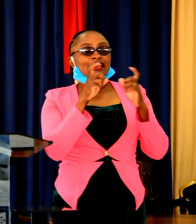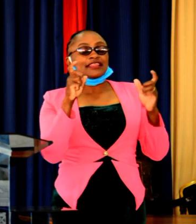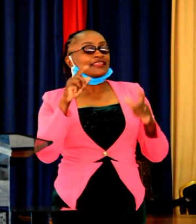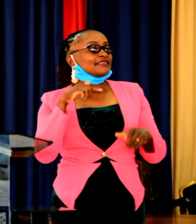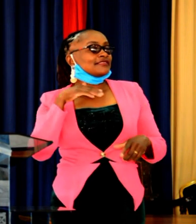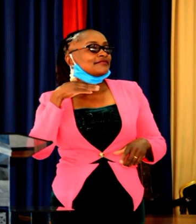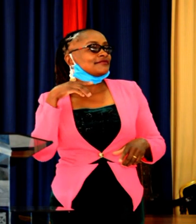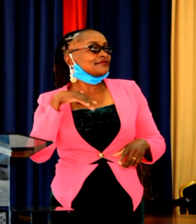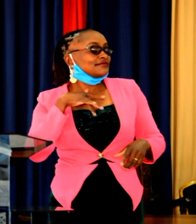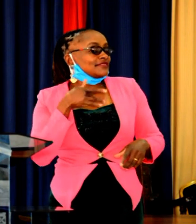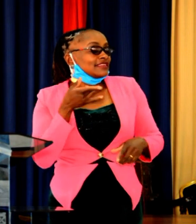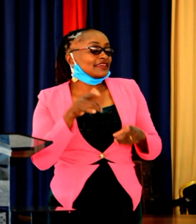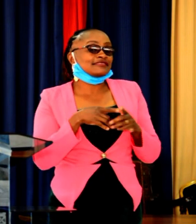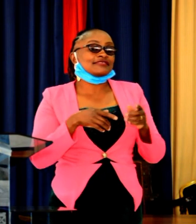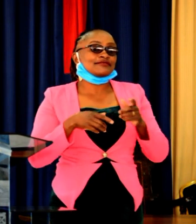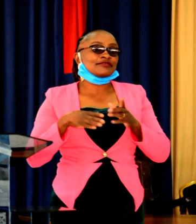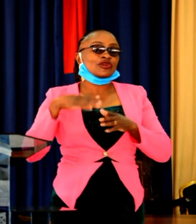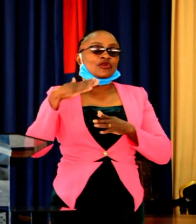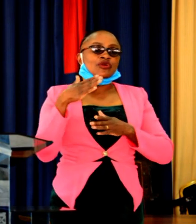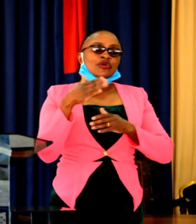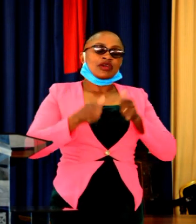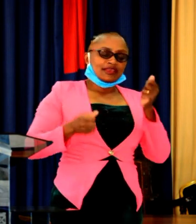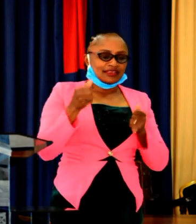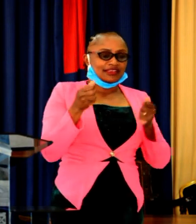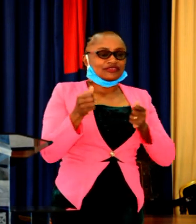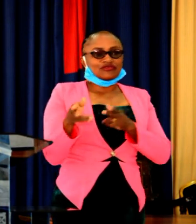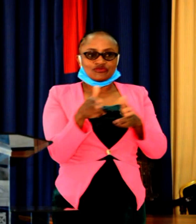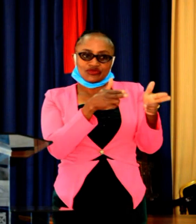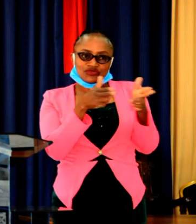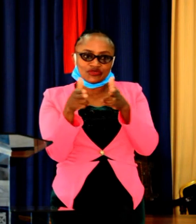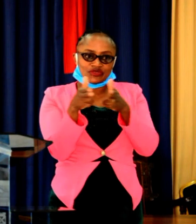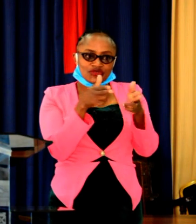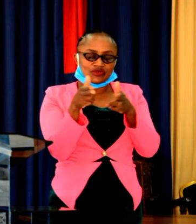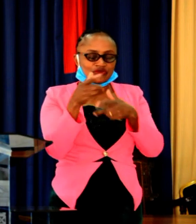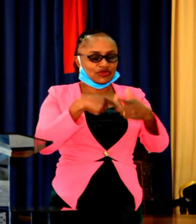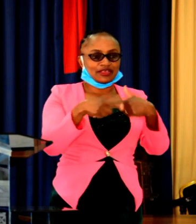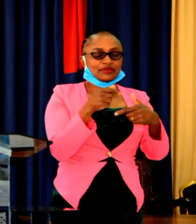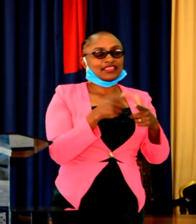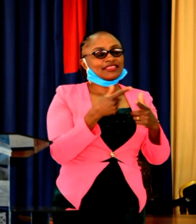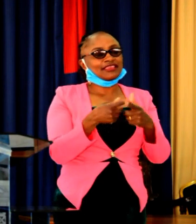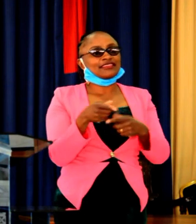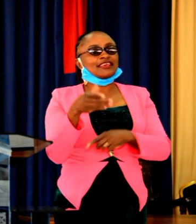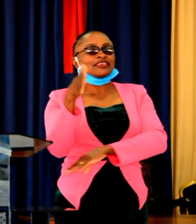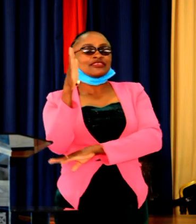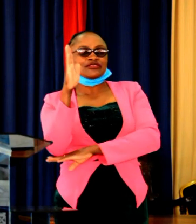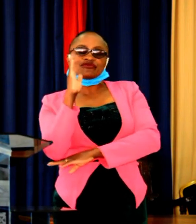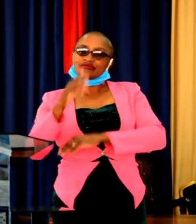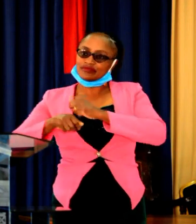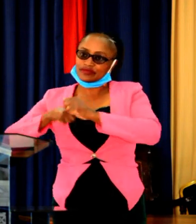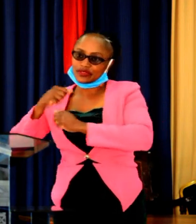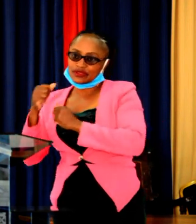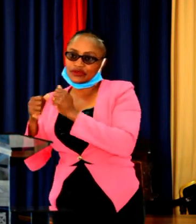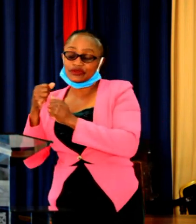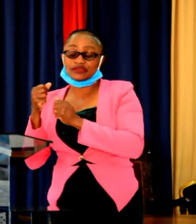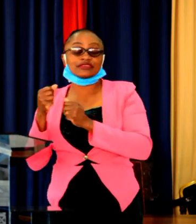ni magari ya vita ya farasi yanayotembea. Na basi wakatoroka, wakaacha chakula na mali yao, na wale wenye